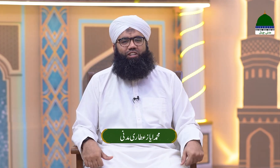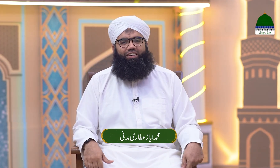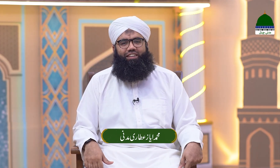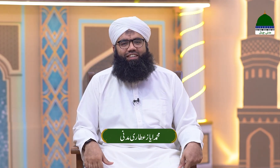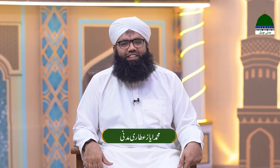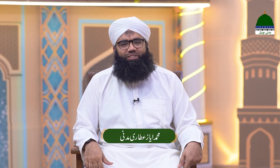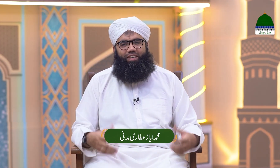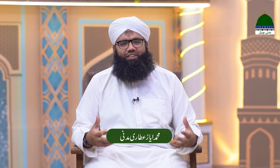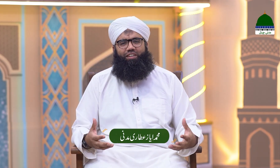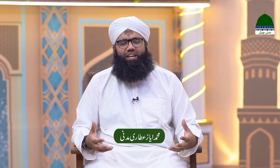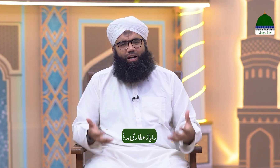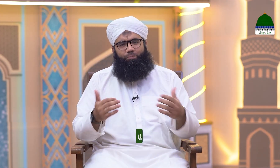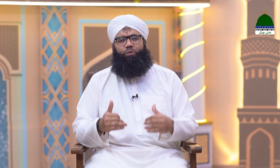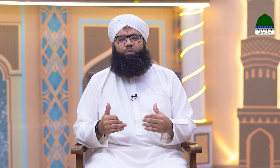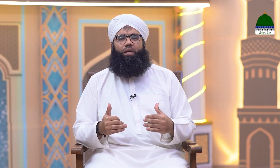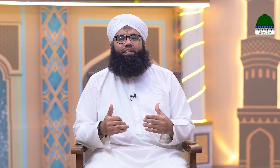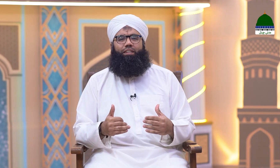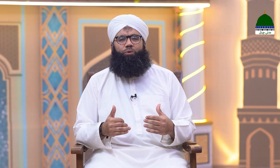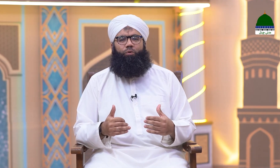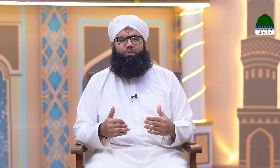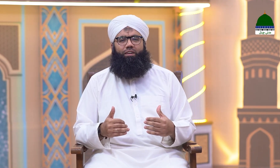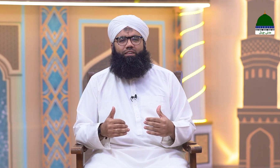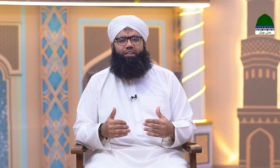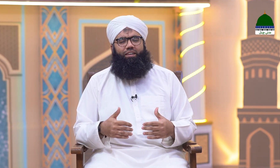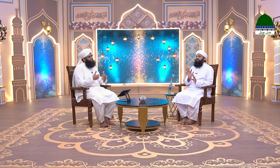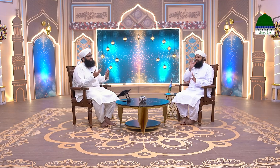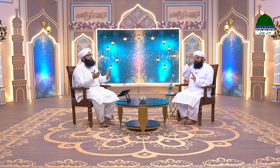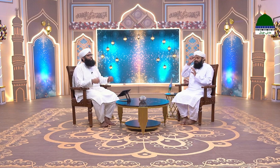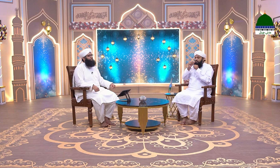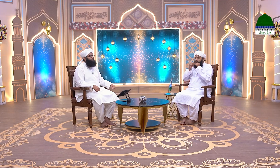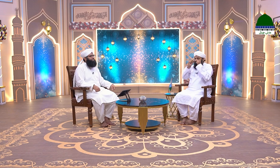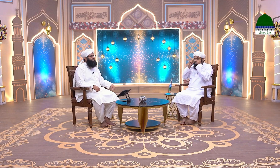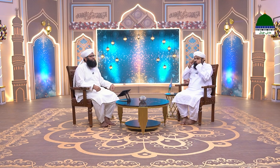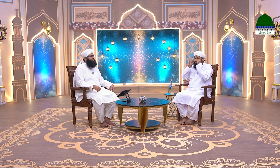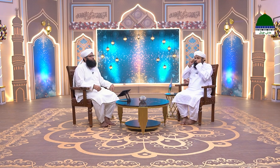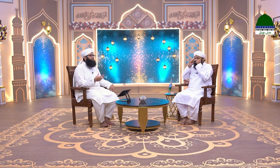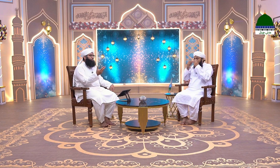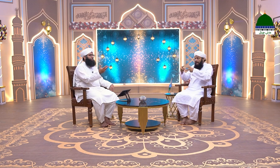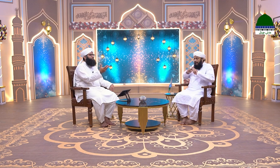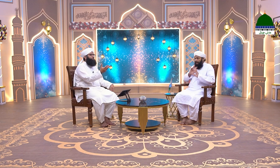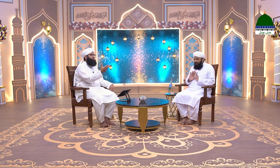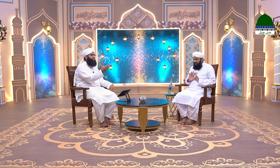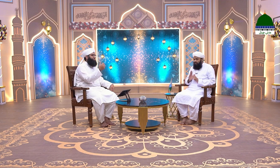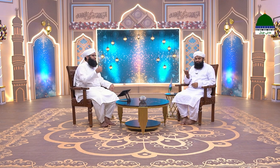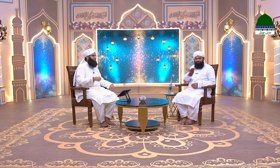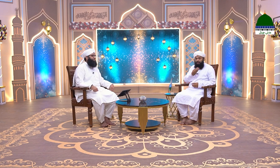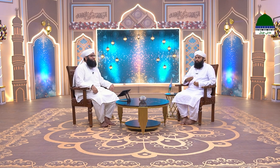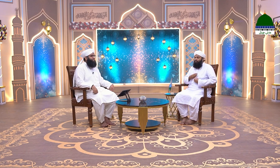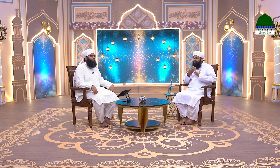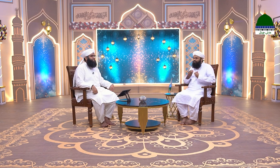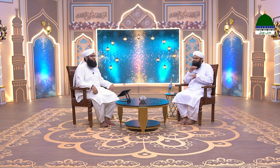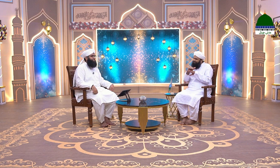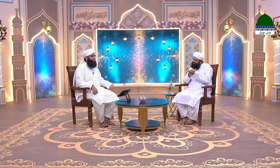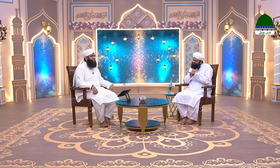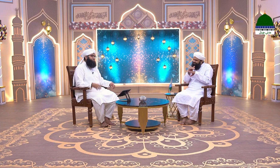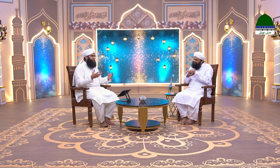گے انشاءاللہ۔ تو ناظرین، ہم بھی ان کی پیاری اداؤں کو اپنا کر ہر دل عزیز بن سکتے ہیں، لوگوں کے دلوں میں خوشی کا سامان